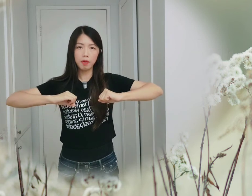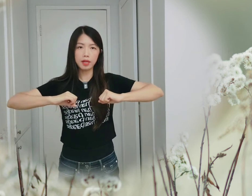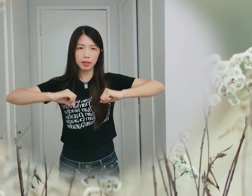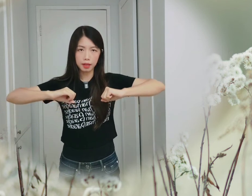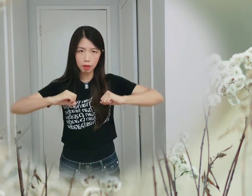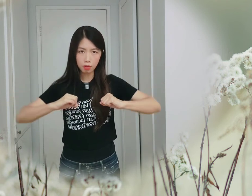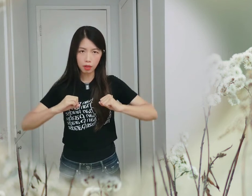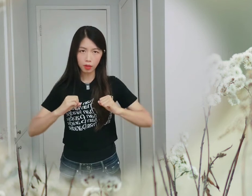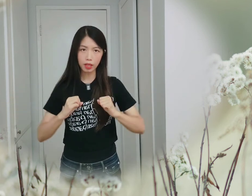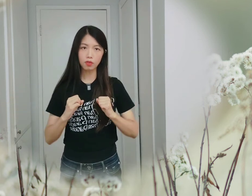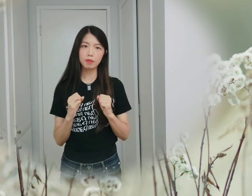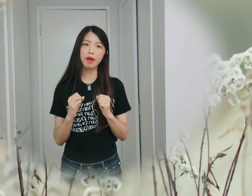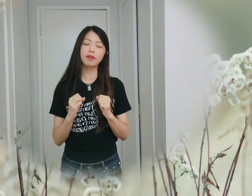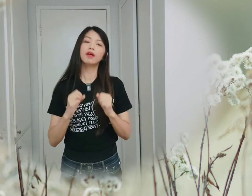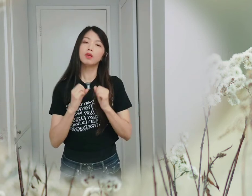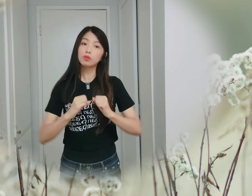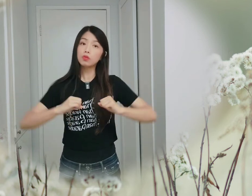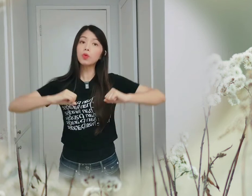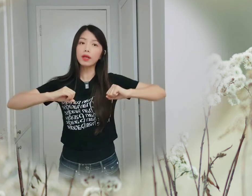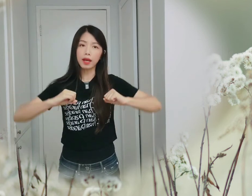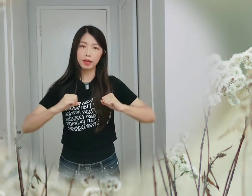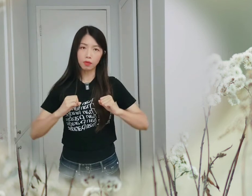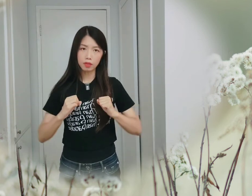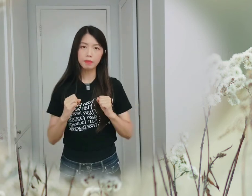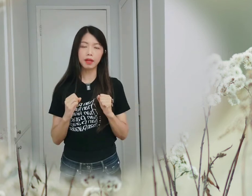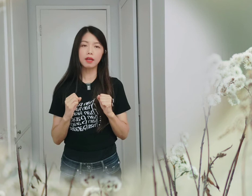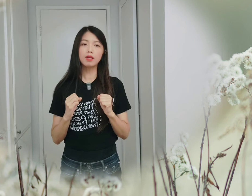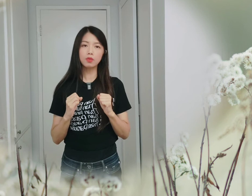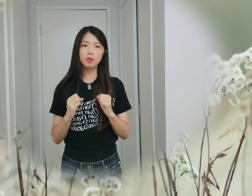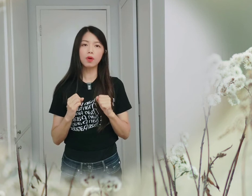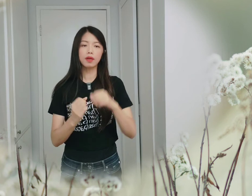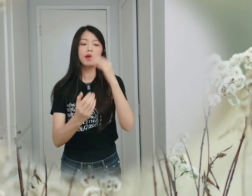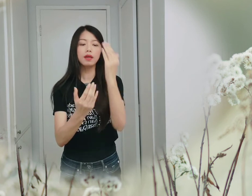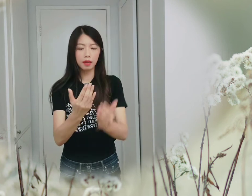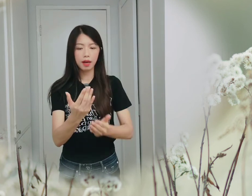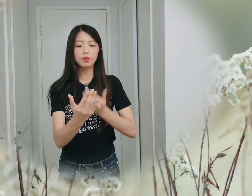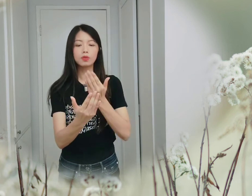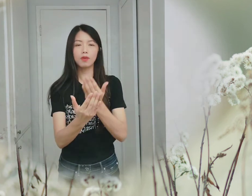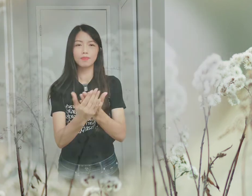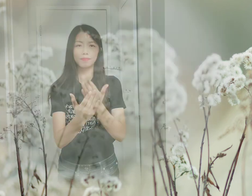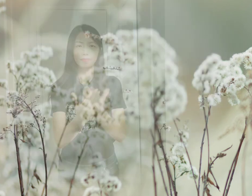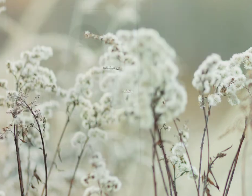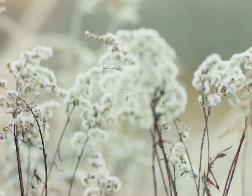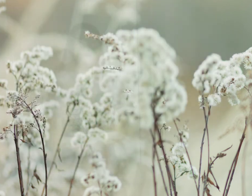이렇게 벌린 상태에서 그대로 닫아주시면 순종하다 이런 뜻입니다. 순종하게